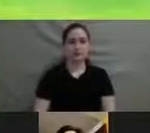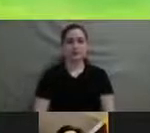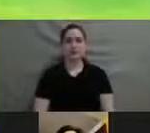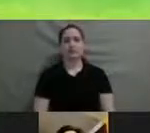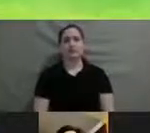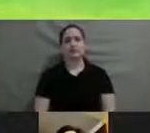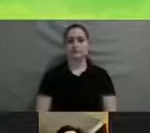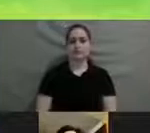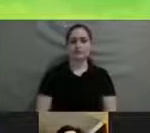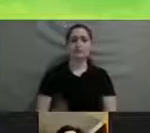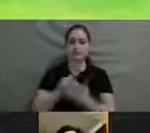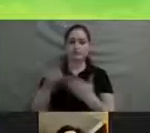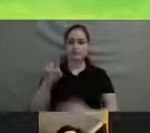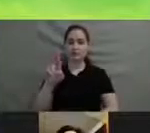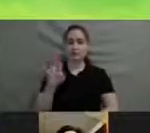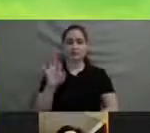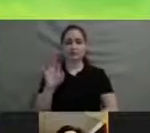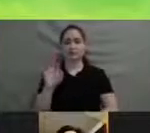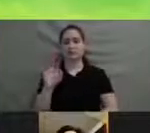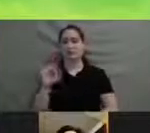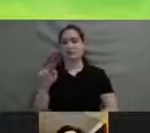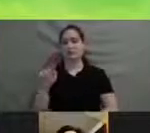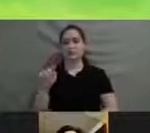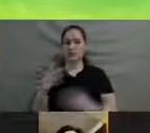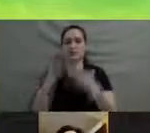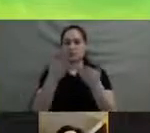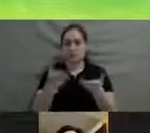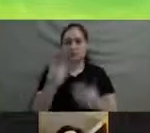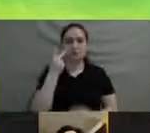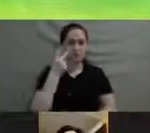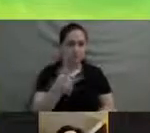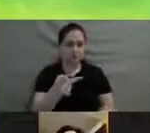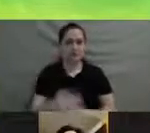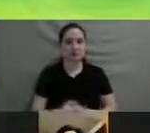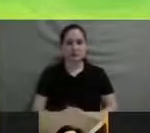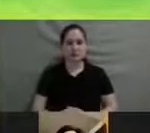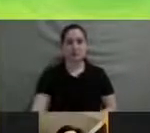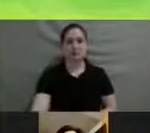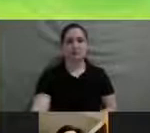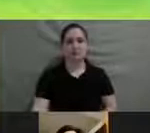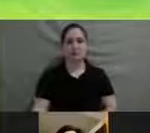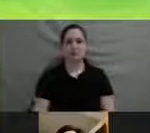La Universidad INTEC, bueno, ahí ustedes están viendo.